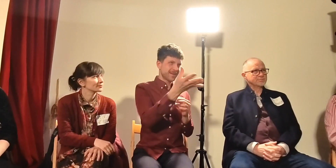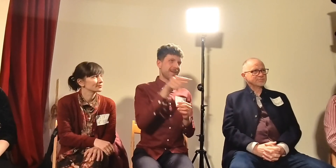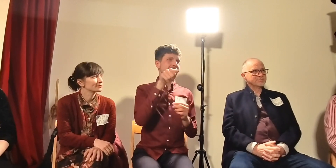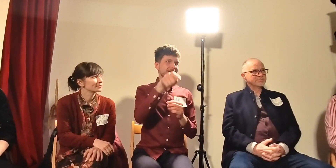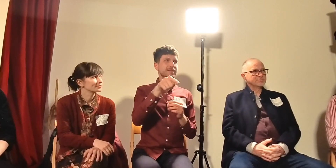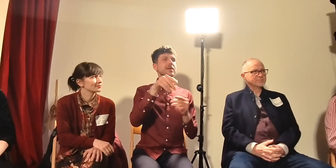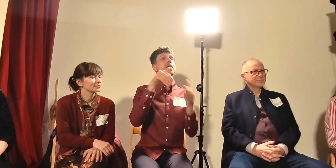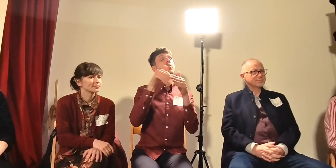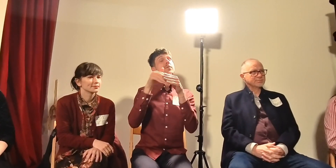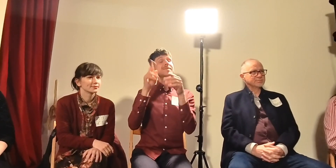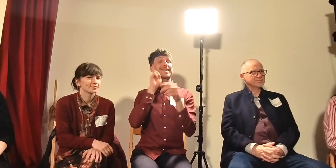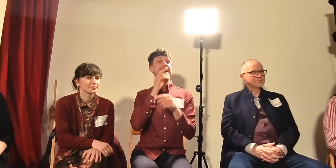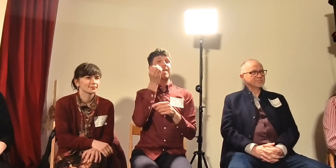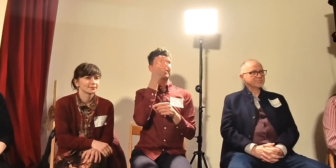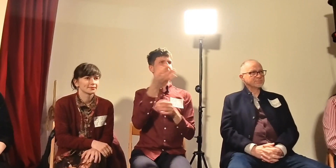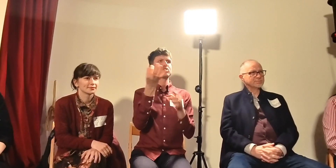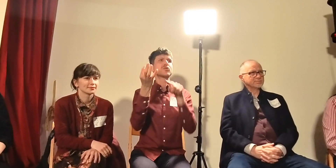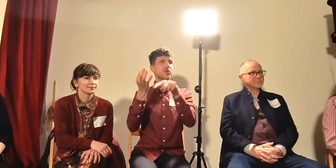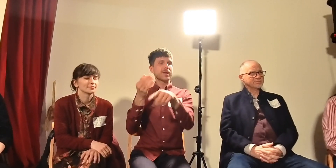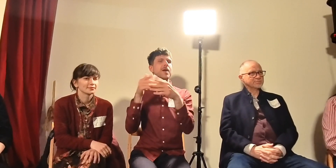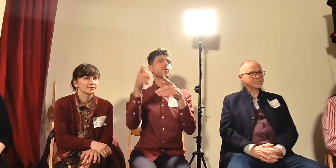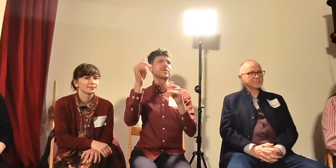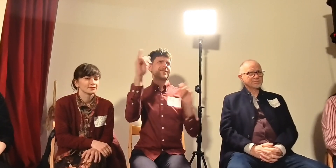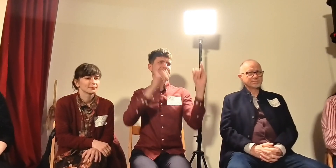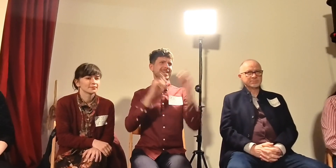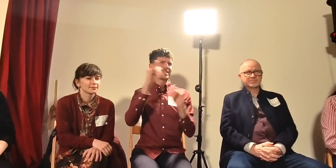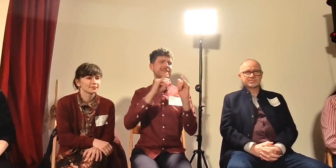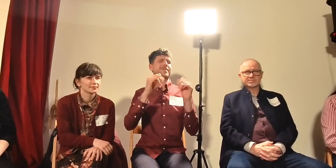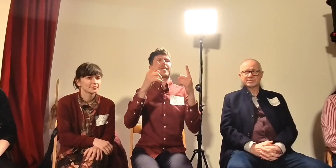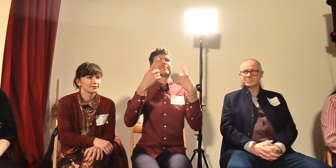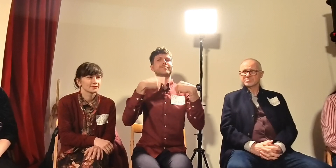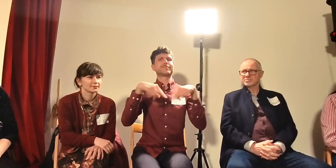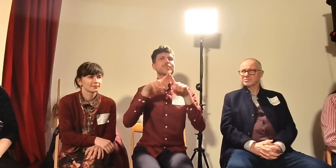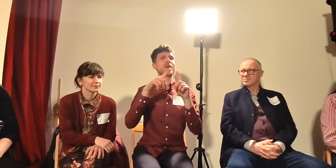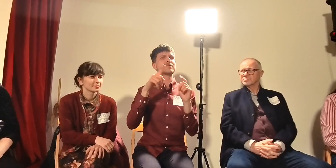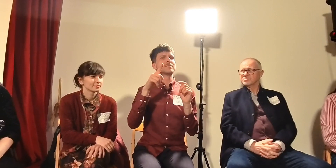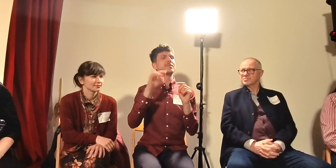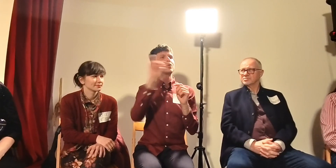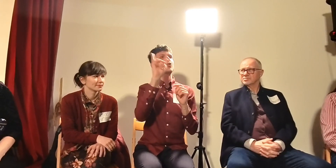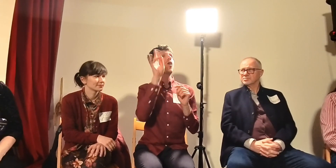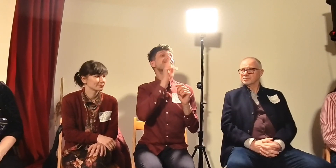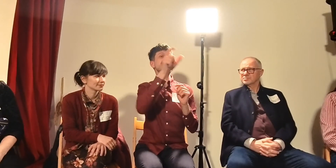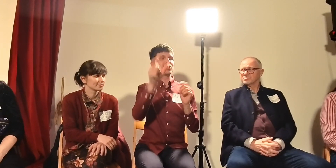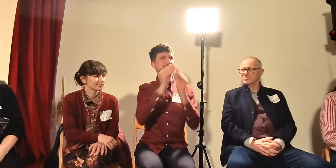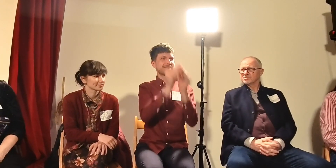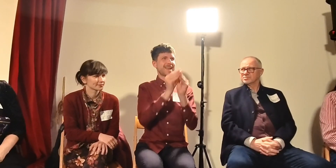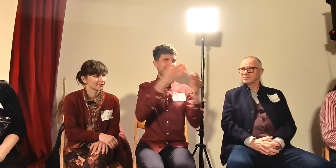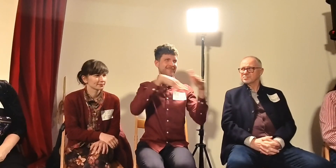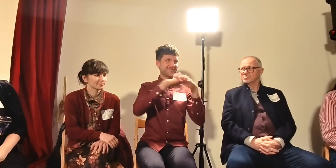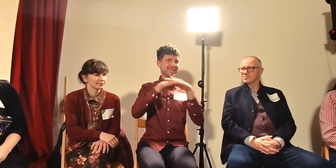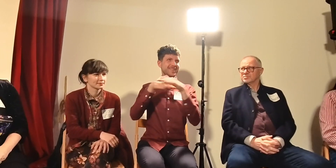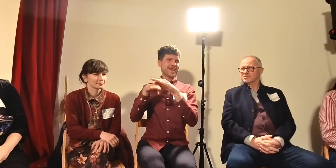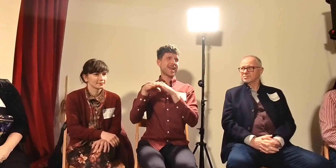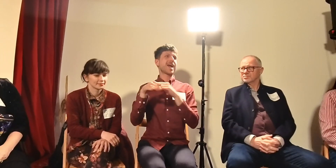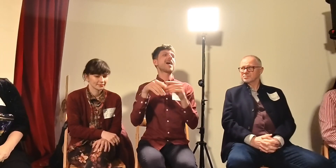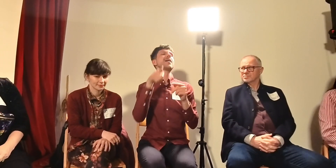festivalu pro neslyšící, který se jmenuje Deafland. Ten se zabývá, tento festival je vlastně určený